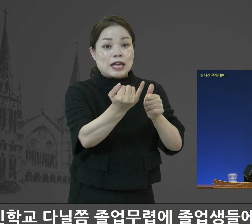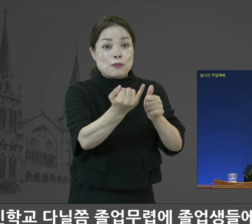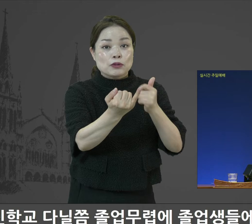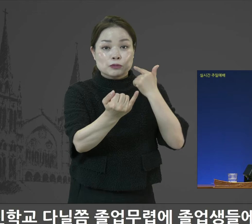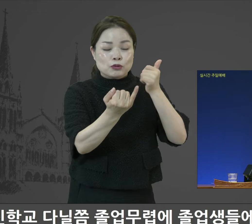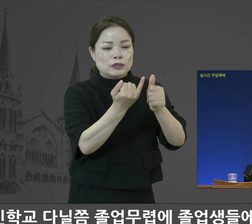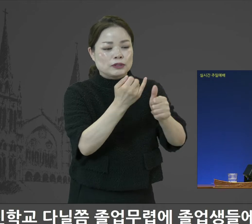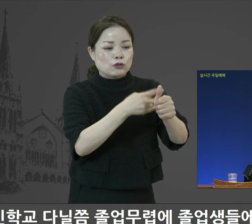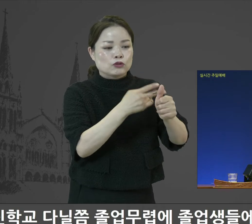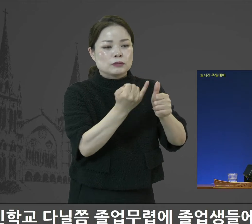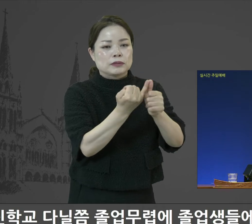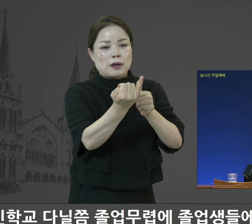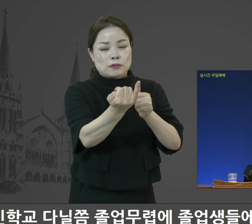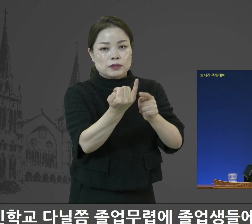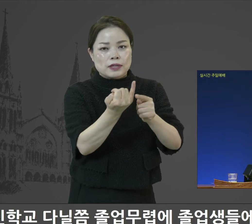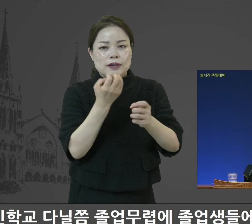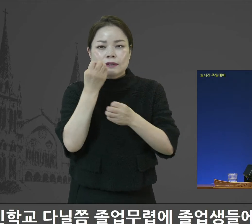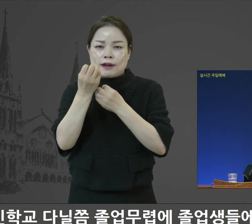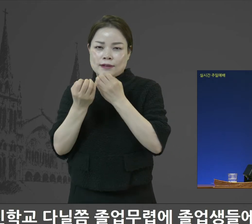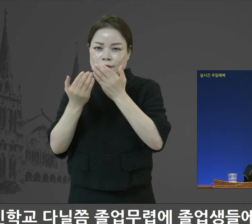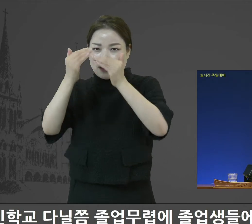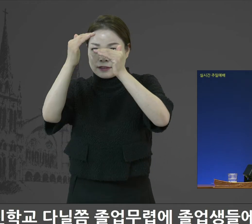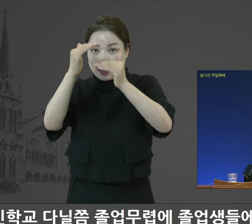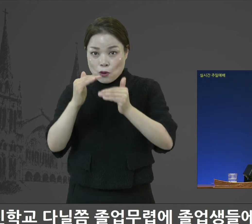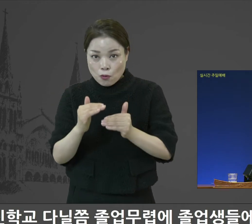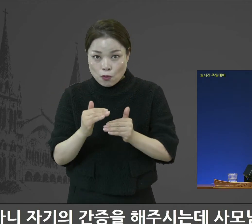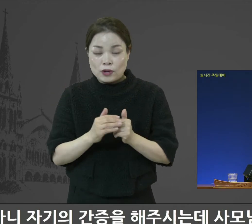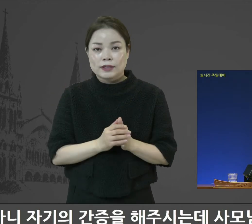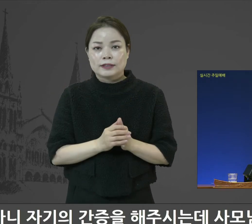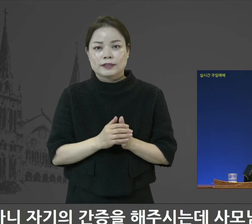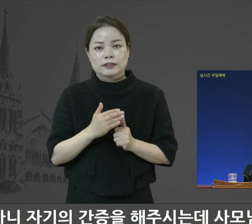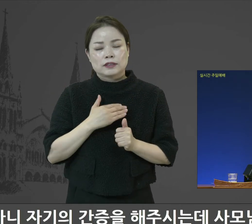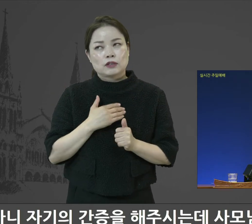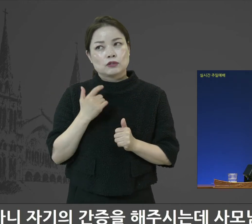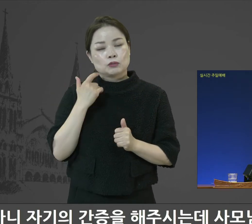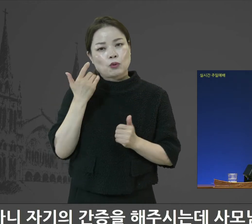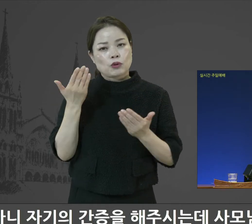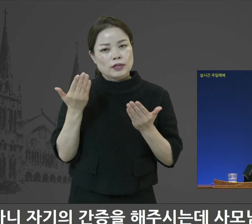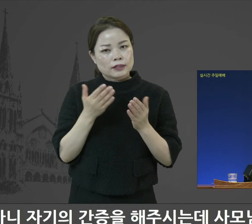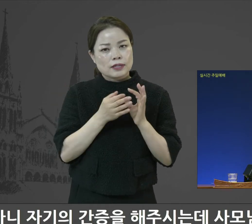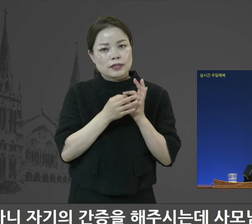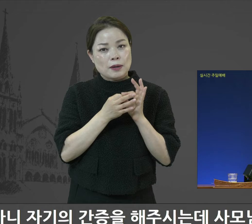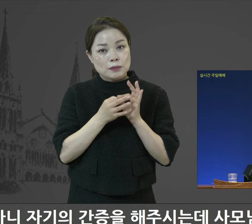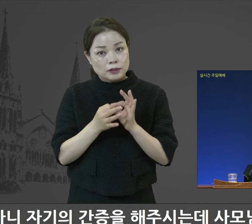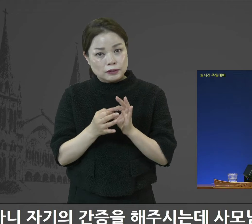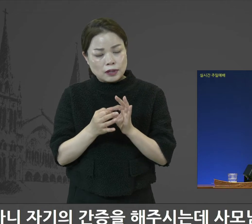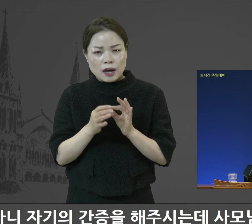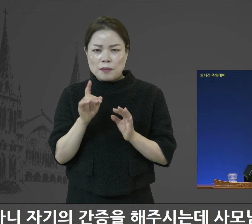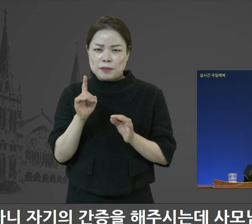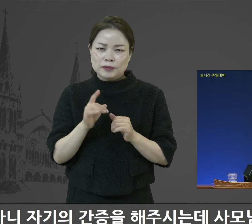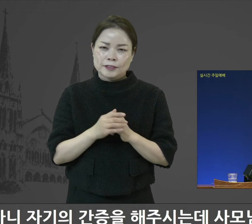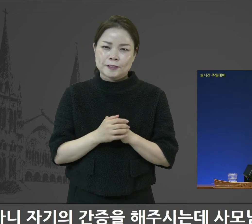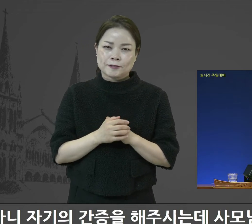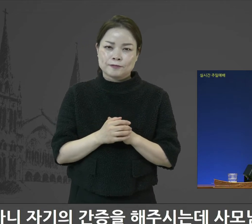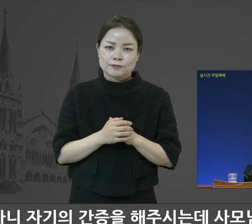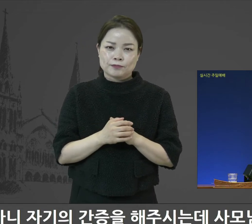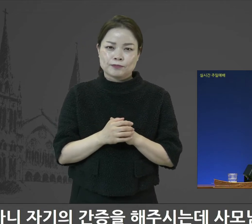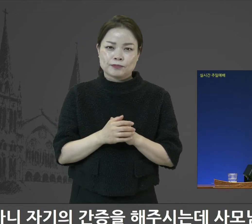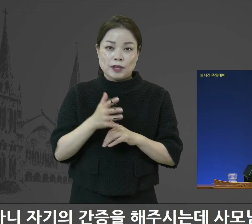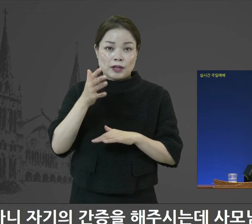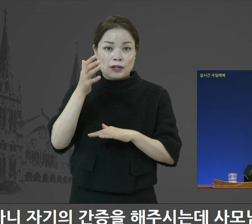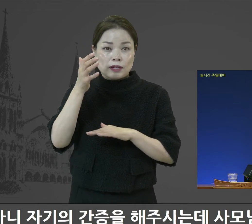하는 겁니다. 간증이 이런 내용이었습니다. 저는 목회를 하면서 한 번도